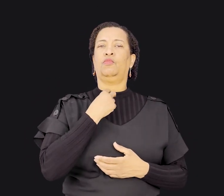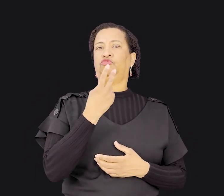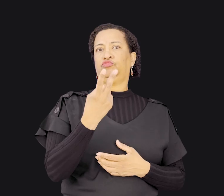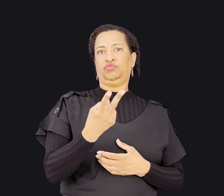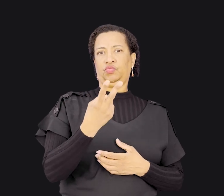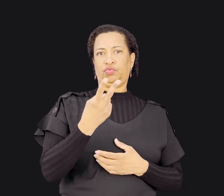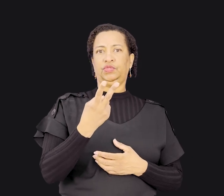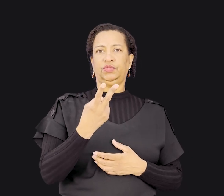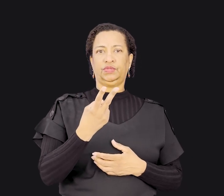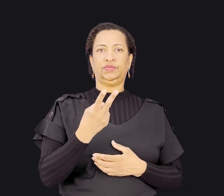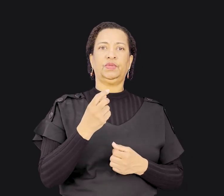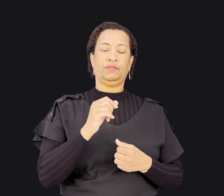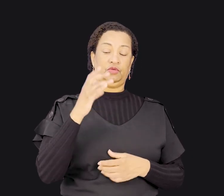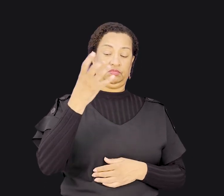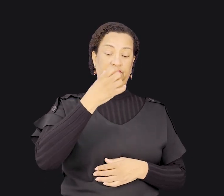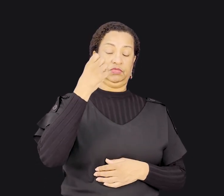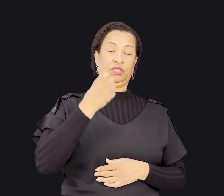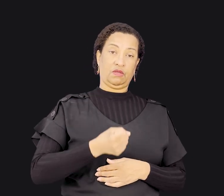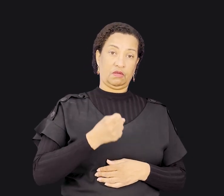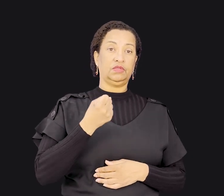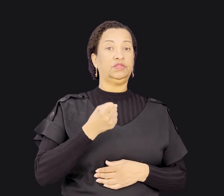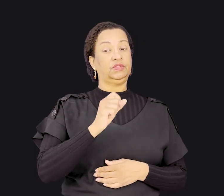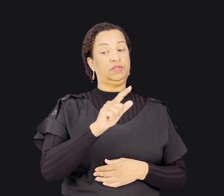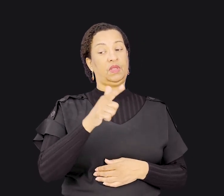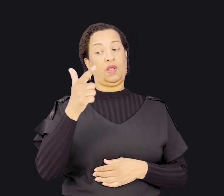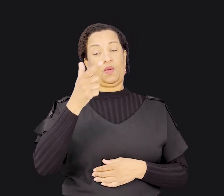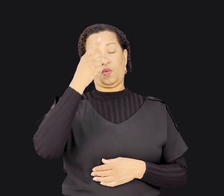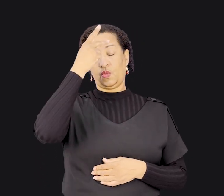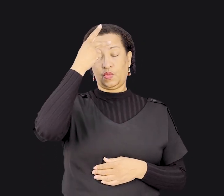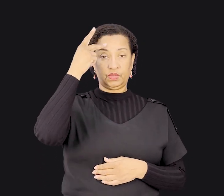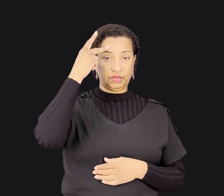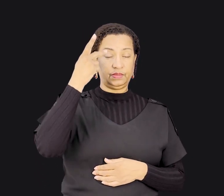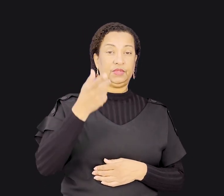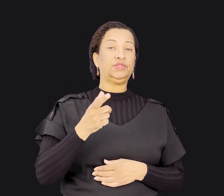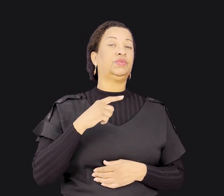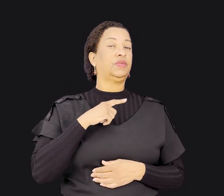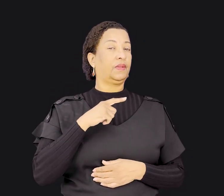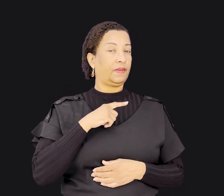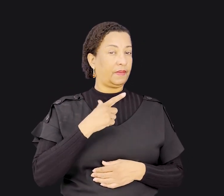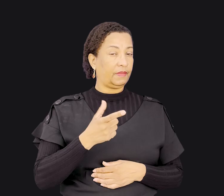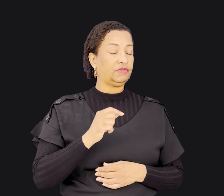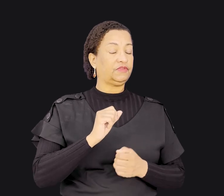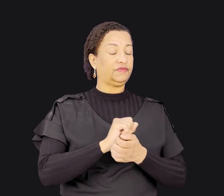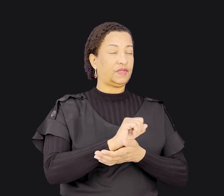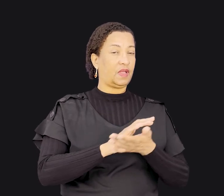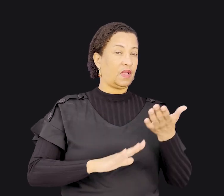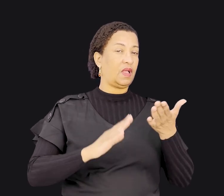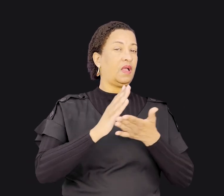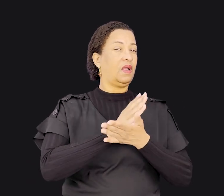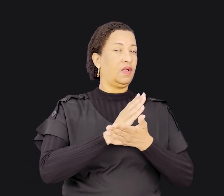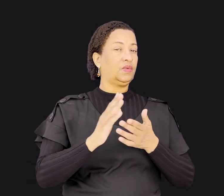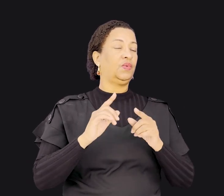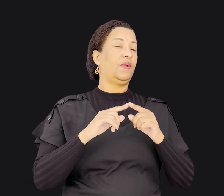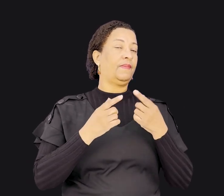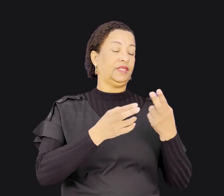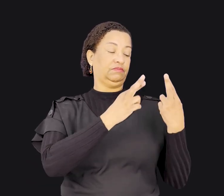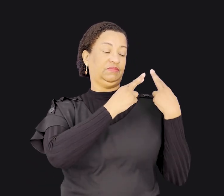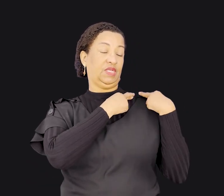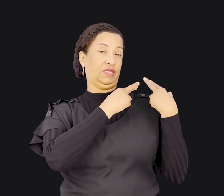dois. Pode ser que a autoridade seja delegada a outra pessoa para que ela exerça determinadas tarefas. Entretanto, a